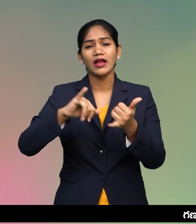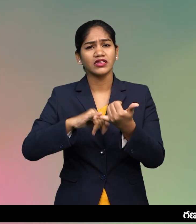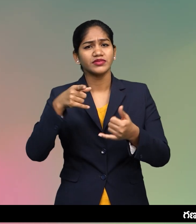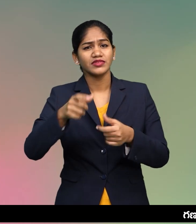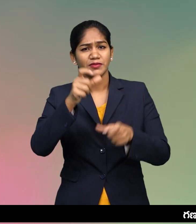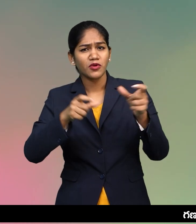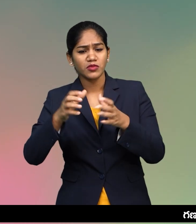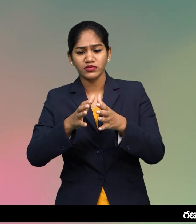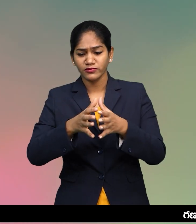గణనీయంగా పెరిగింది.